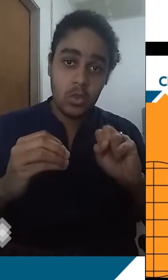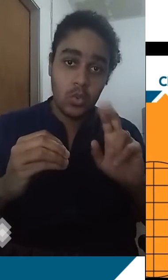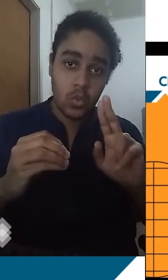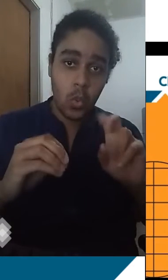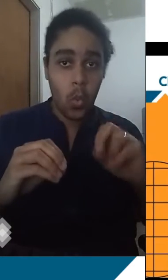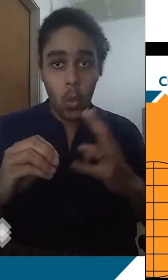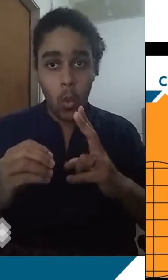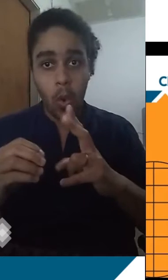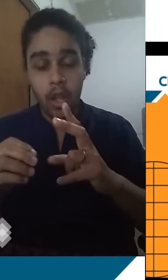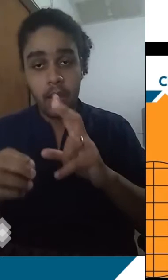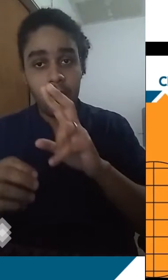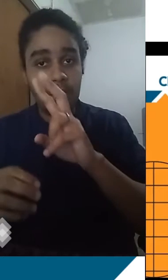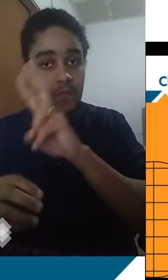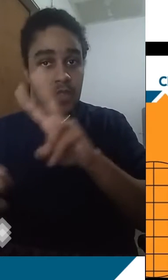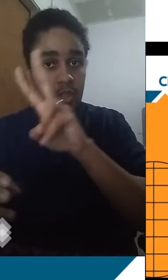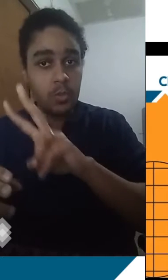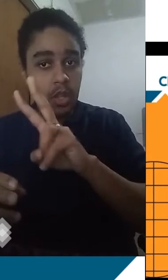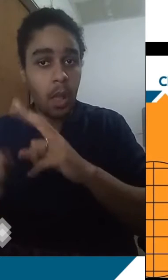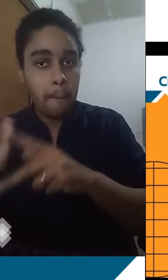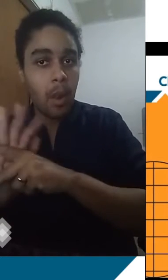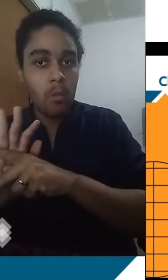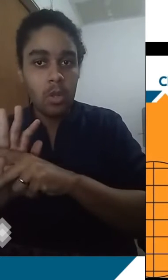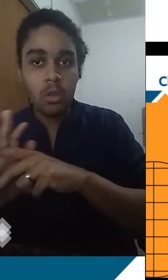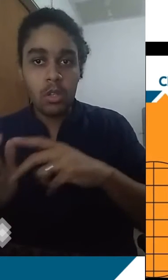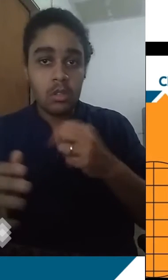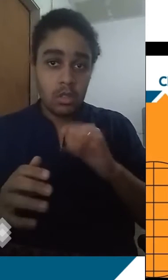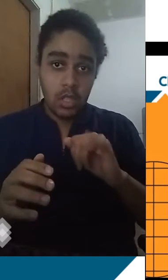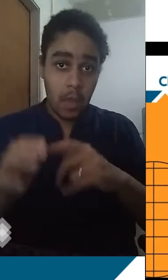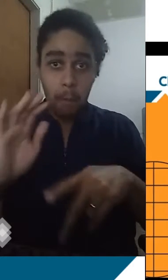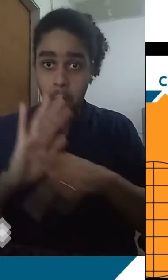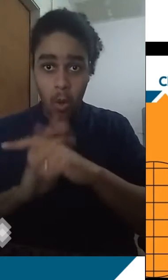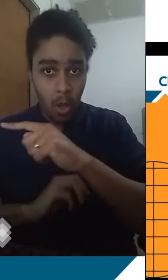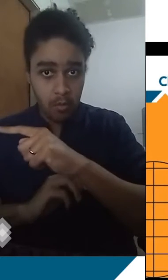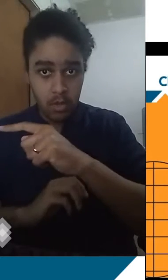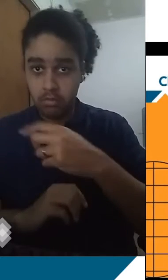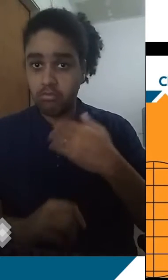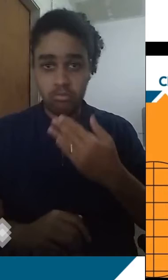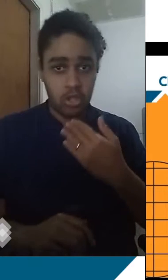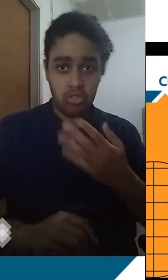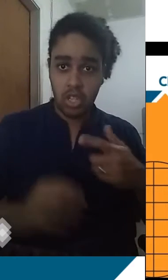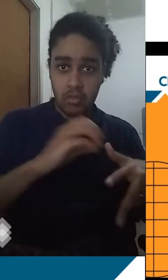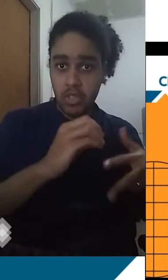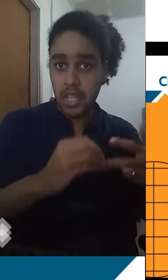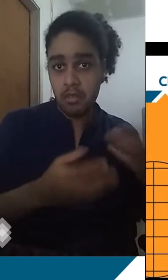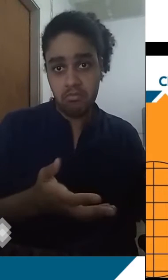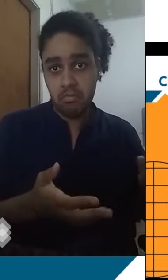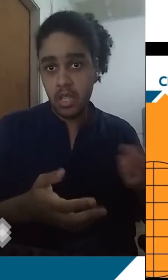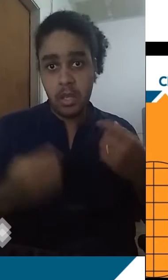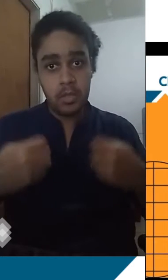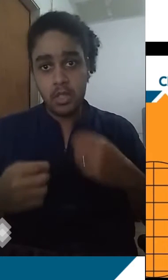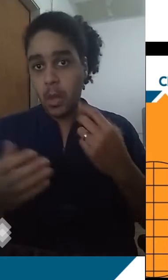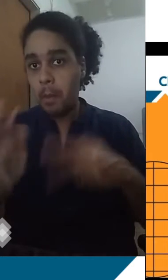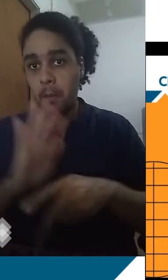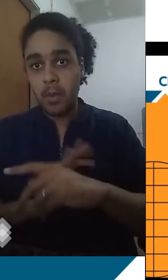divisor importante, porque se ela utiliza um vestibular próprio, não adianta você fazer só a prova do Enem, você tem que fazer a prova específica dessa